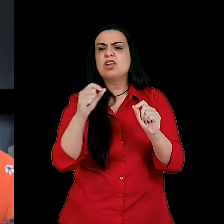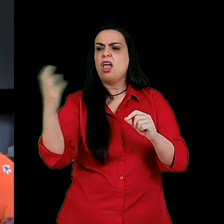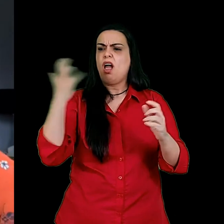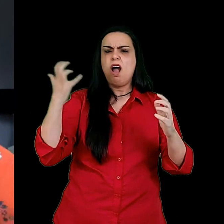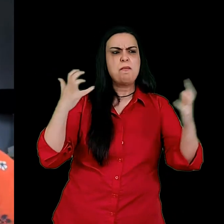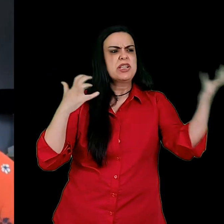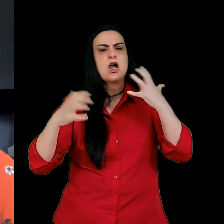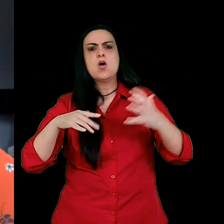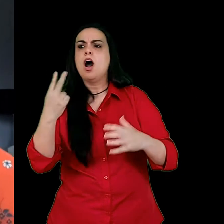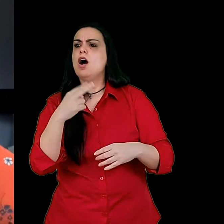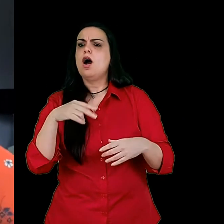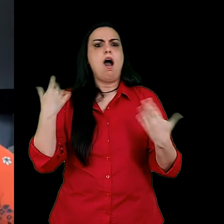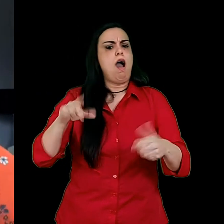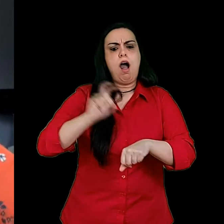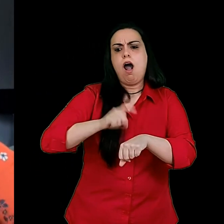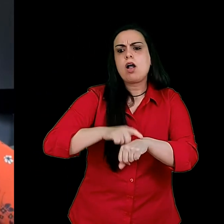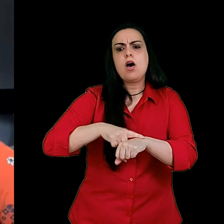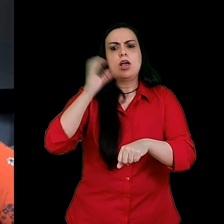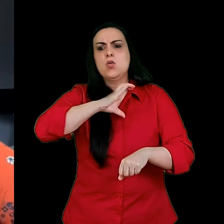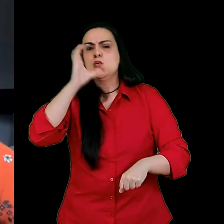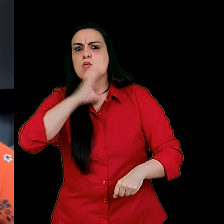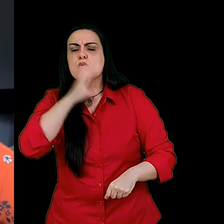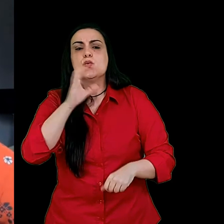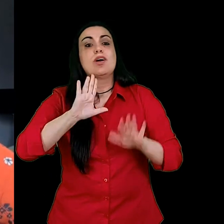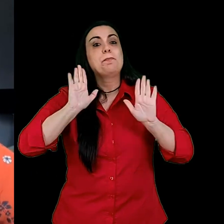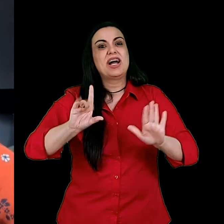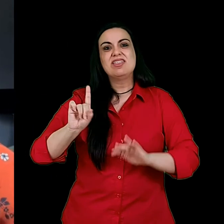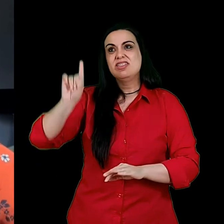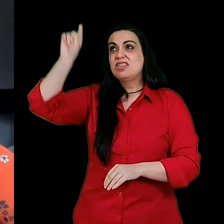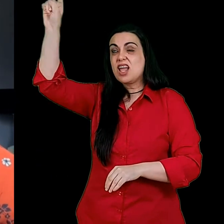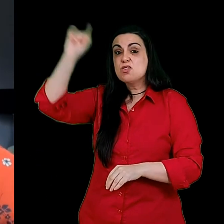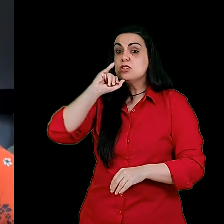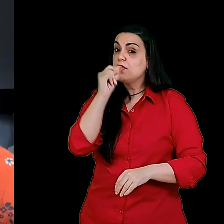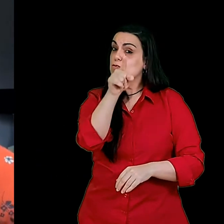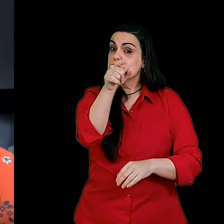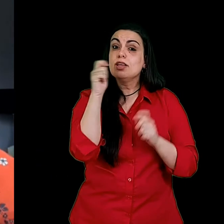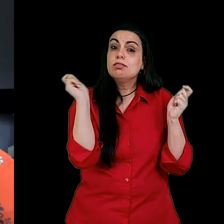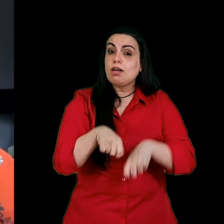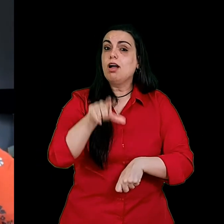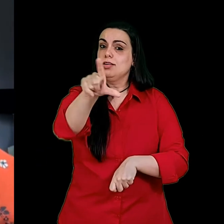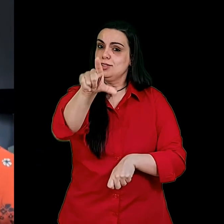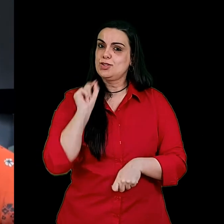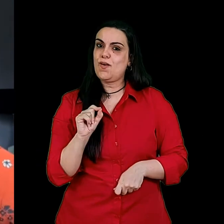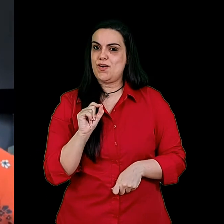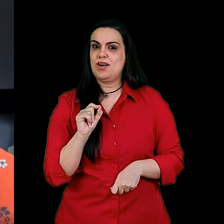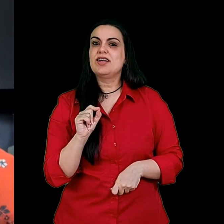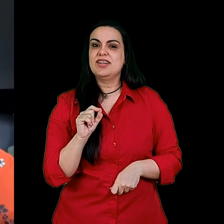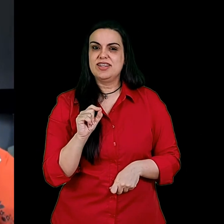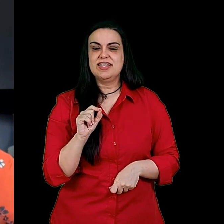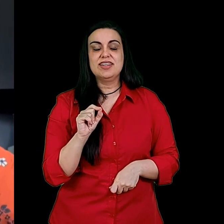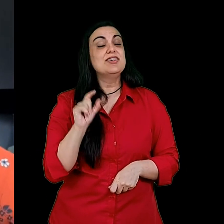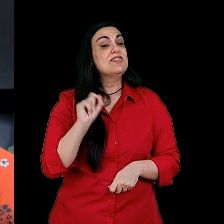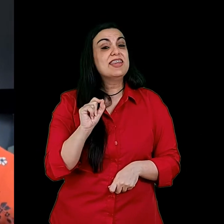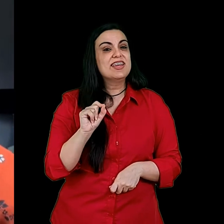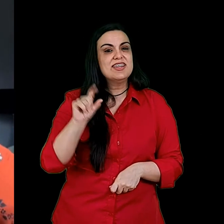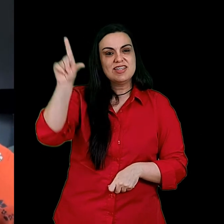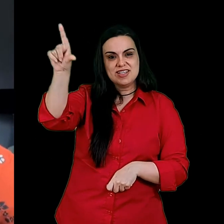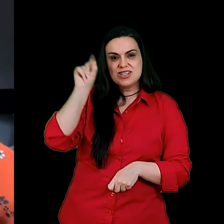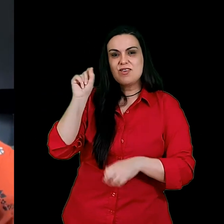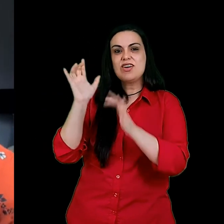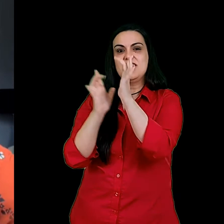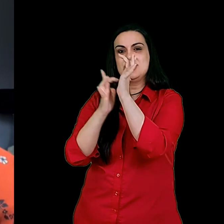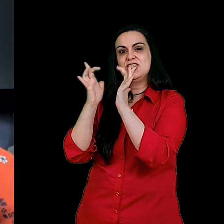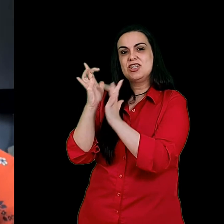É urgente, tem que fazer agora. Mas o Senhor tem nos dito que você tem a oportunidade de fazer uma escolha. E essa escolha é Jesus.